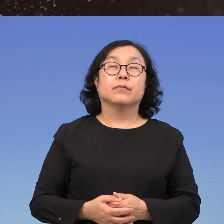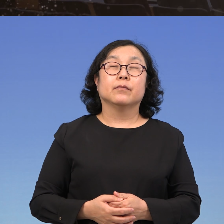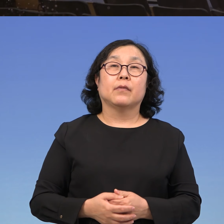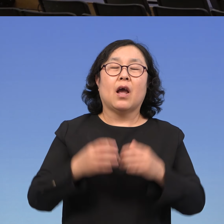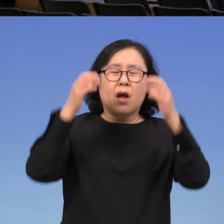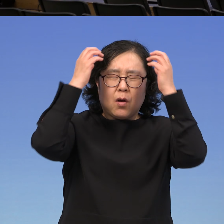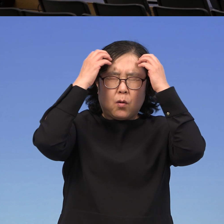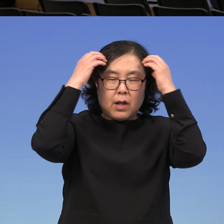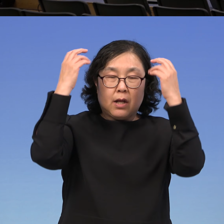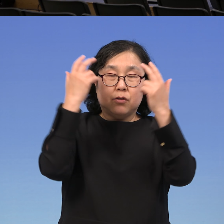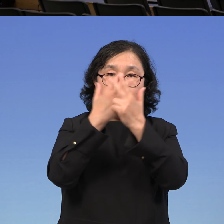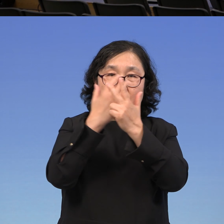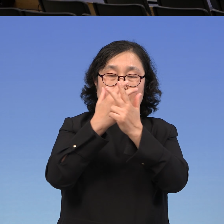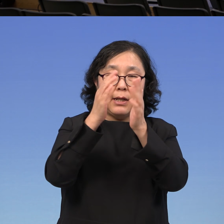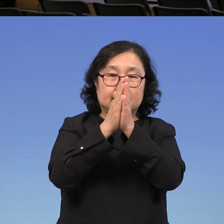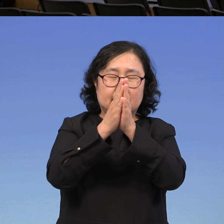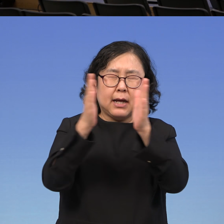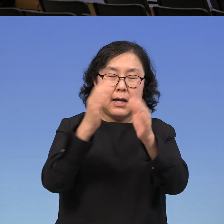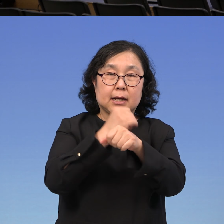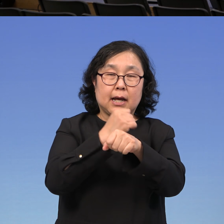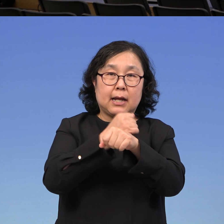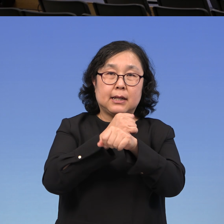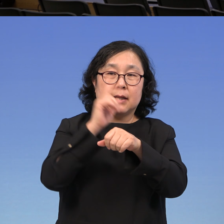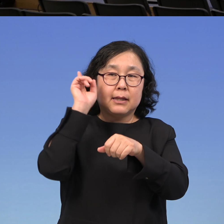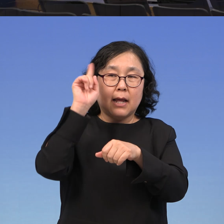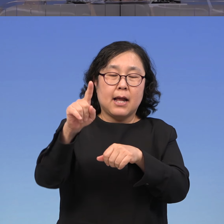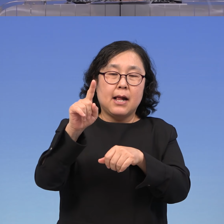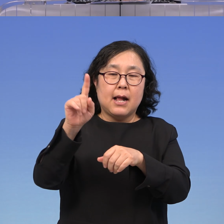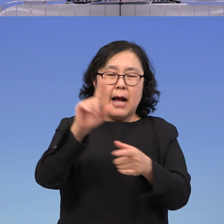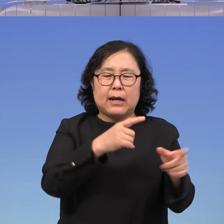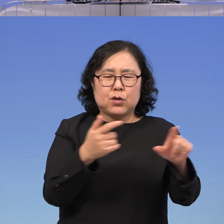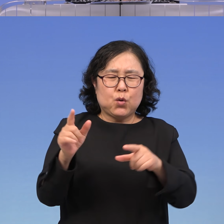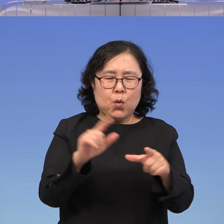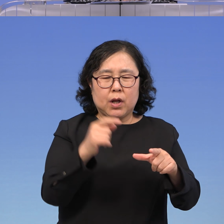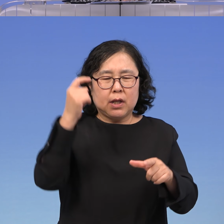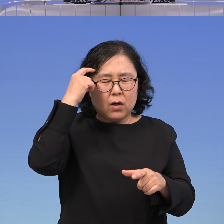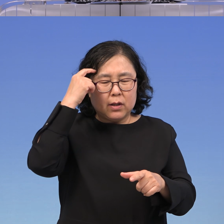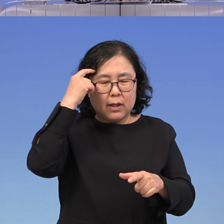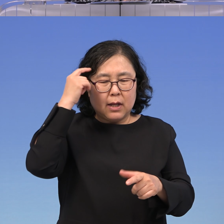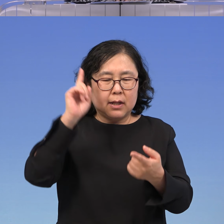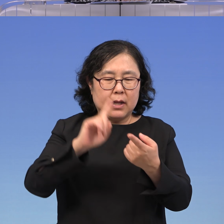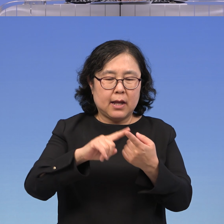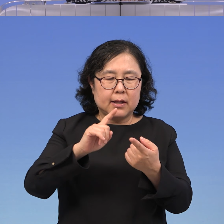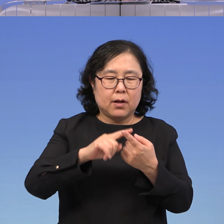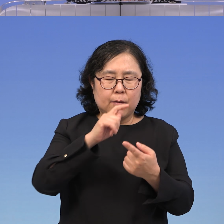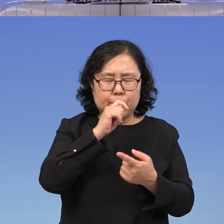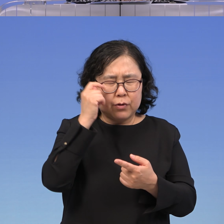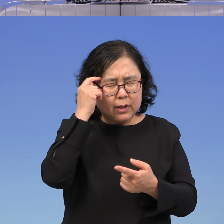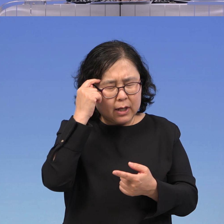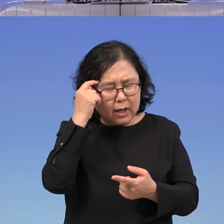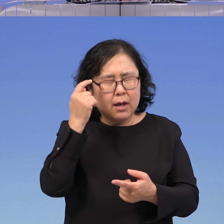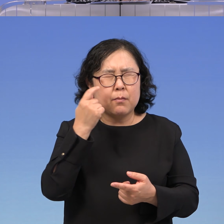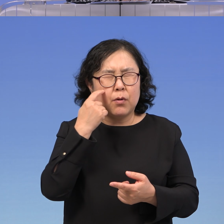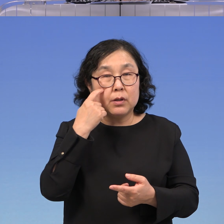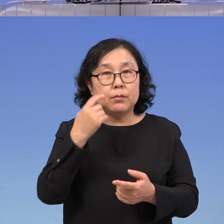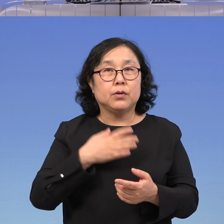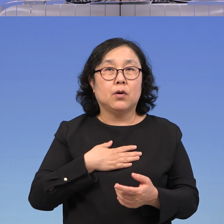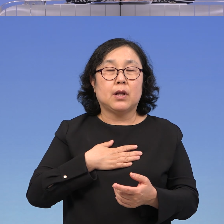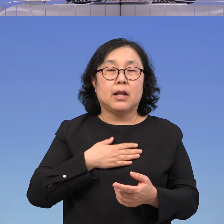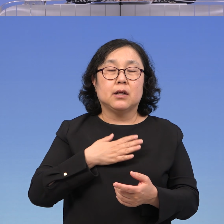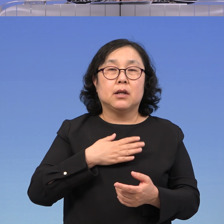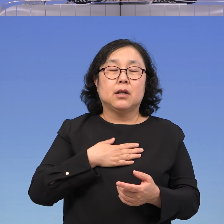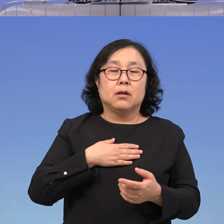고난 주간에 시작되면 내일 하루 쫑이 질문을 던져 보세요 내안에 가득 차 있는 것은 무엇입니까 모태신앙 입니다